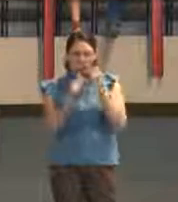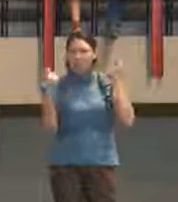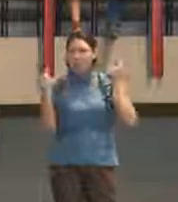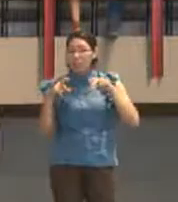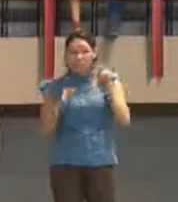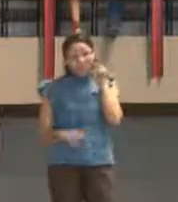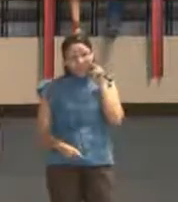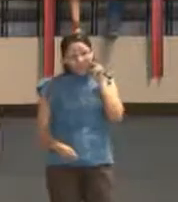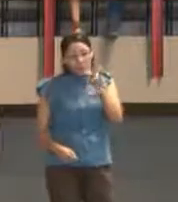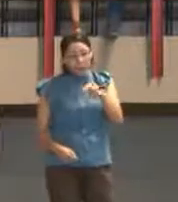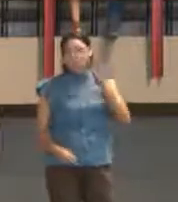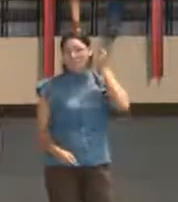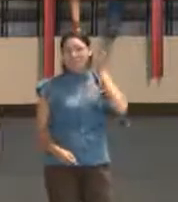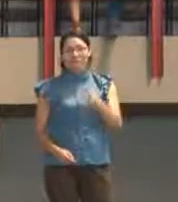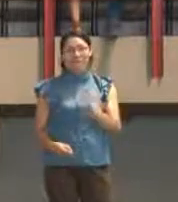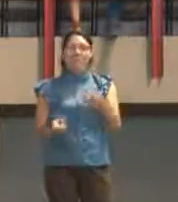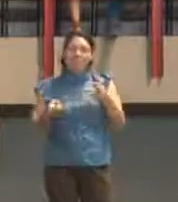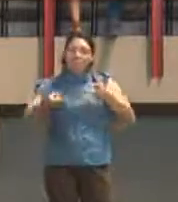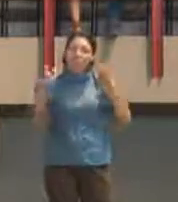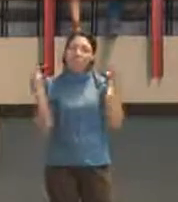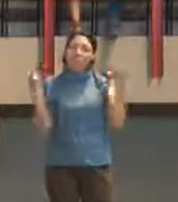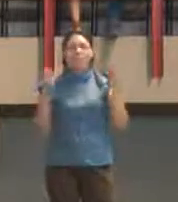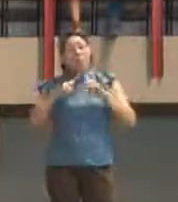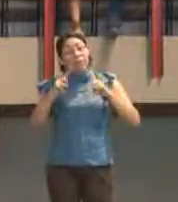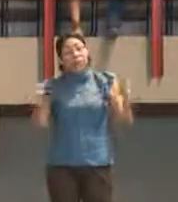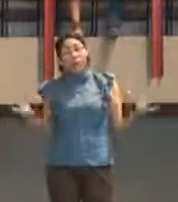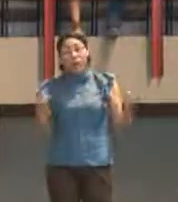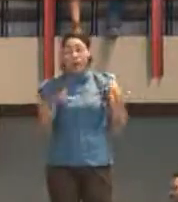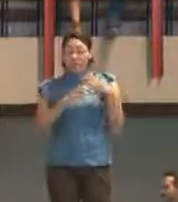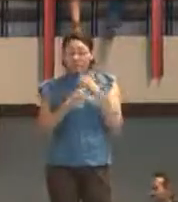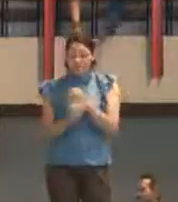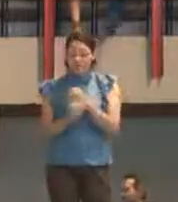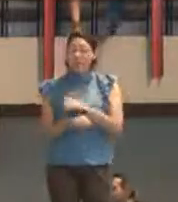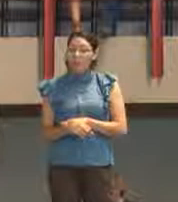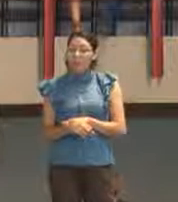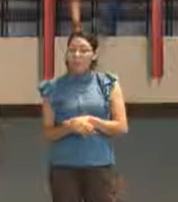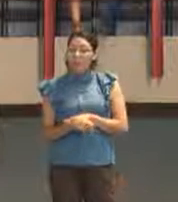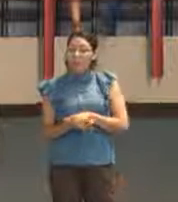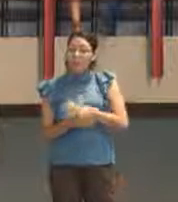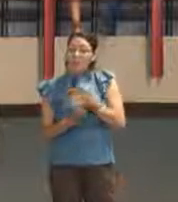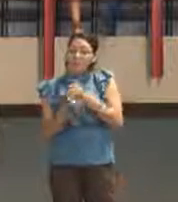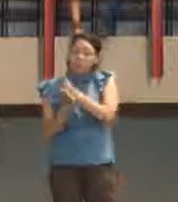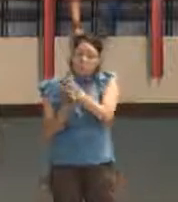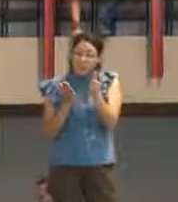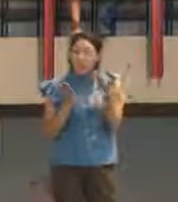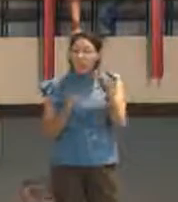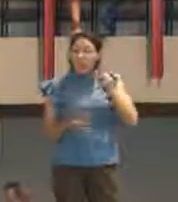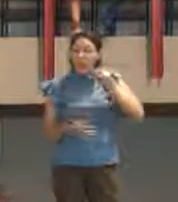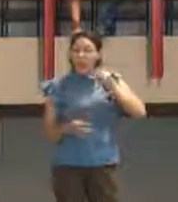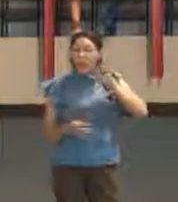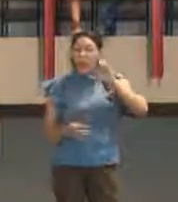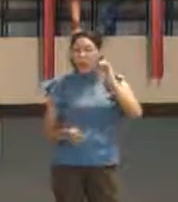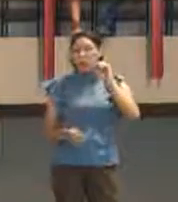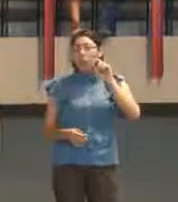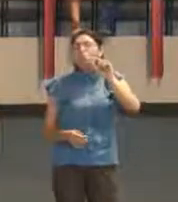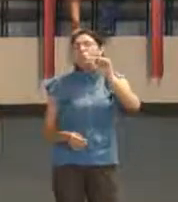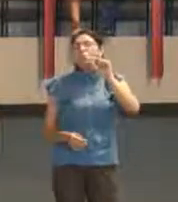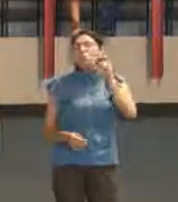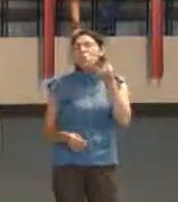isso, mas mesmo assim, para garantir, foi feito. E foi descoberto que o desvio do Paulo foi